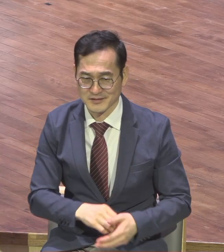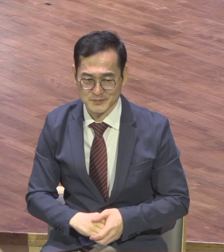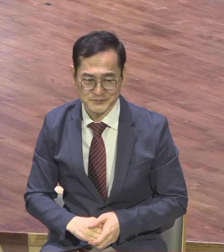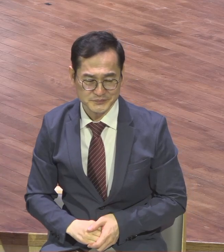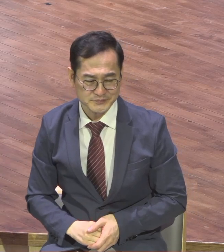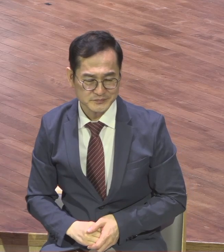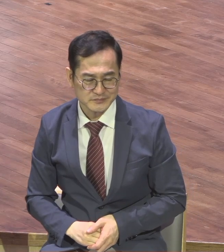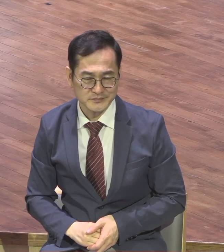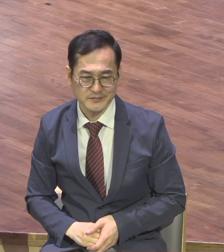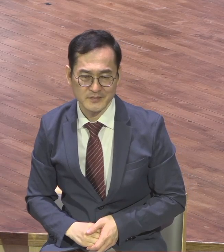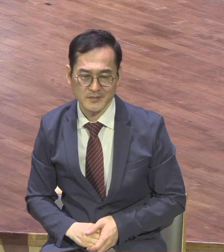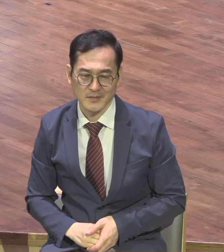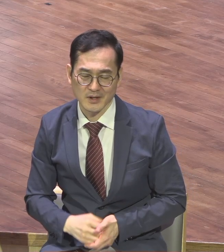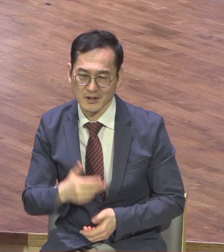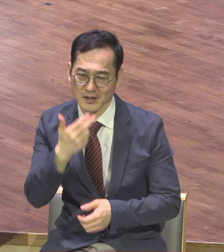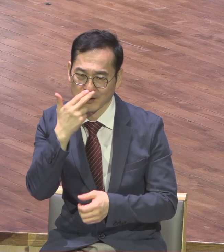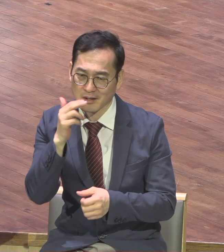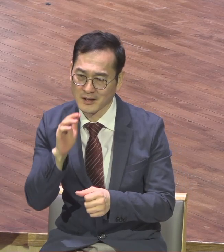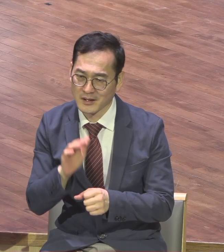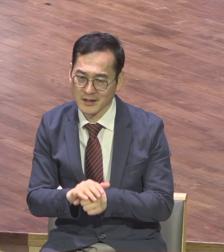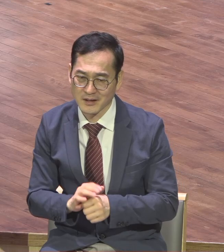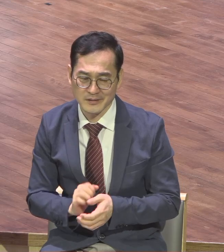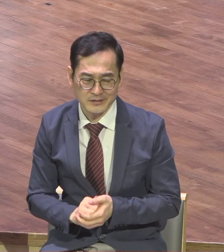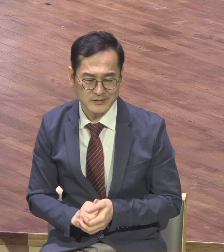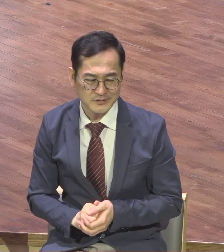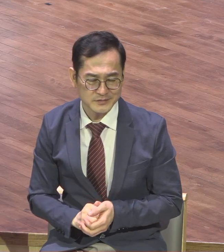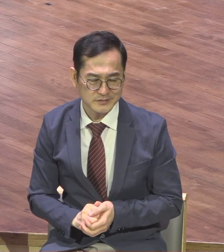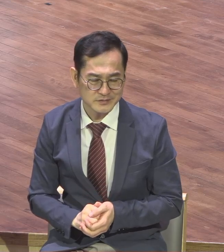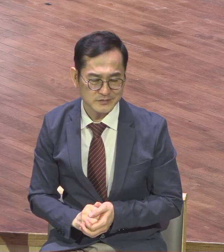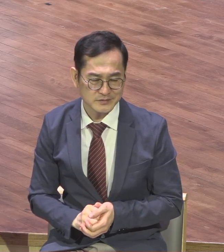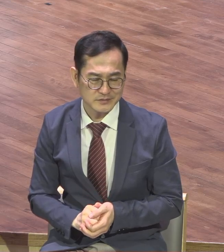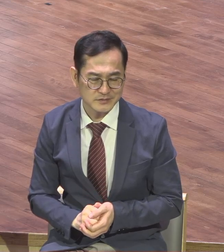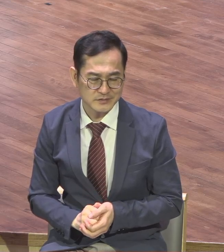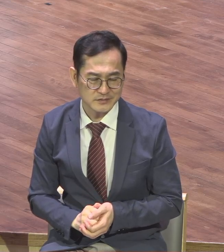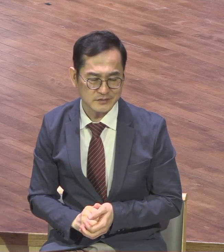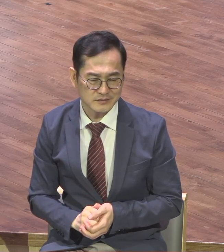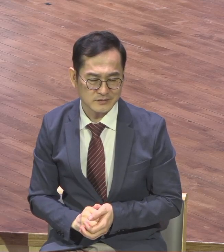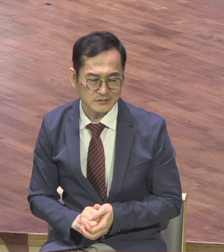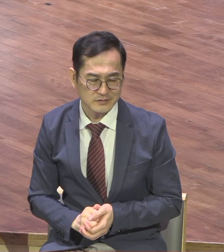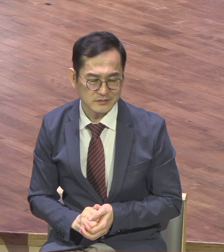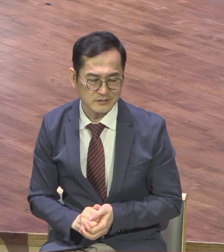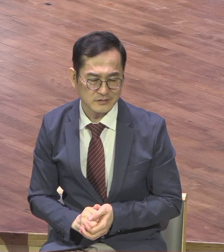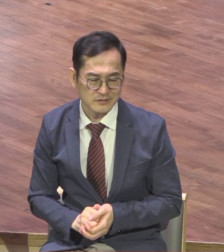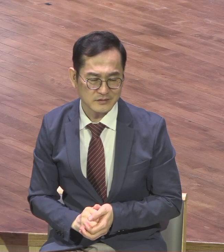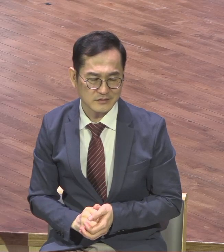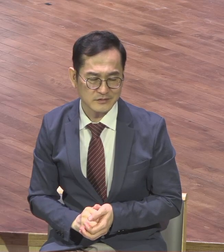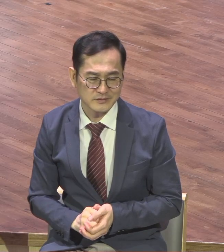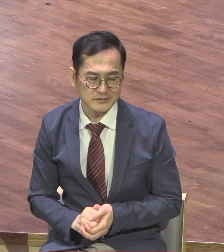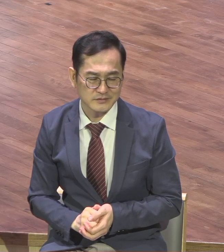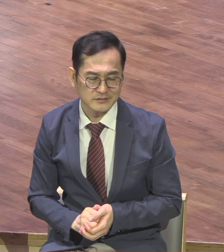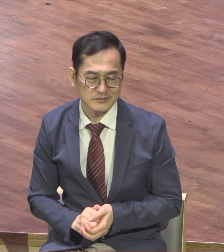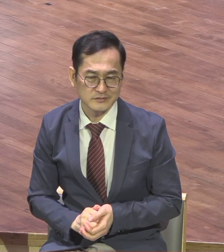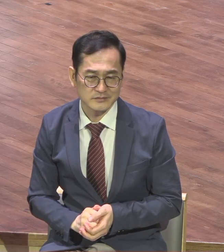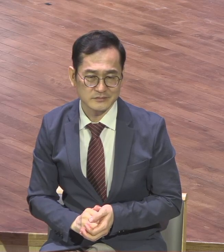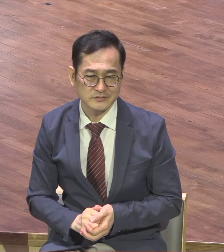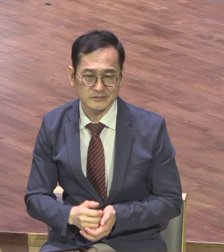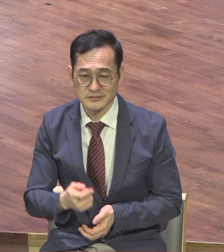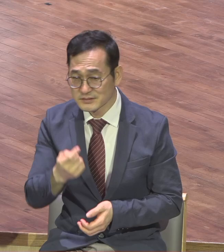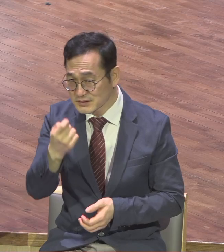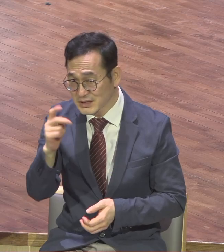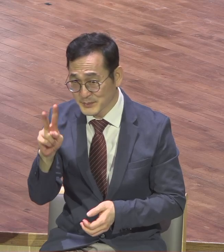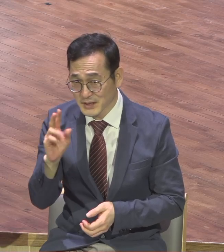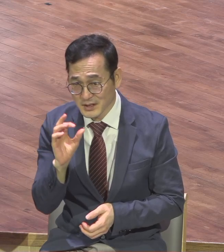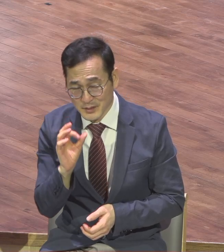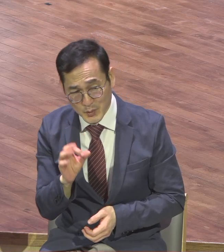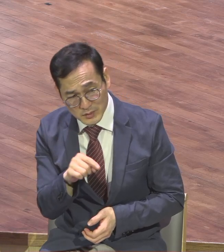얼굴 봤습니까? 여러분 전에 얼굴 뭐 텔레비나 봤어요? 얼굴이 썩어도 그런 썩은 얼굴 없습니다. 나 그런 얼굴